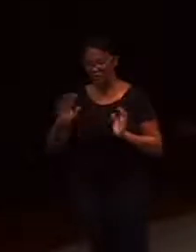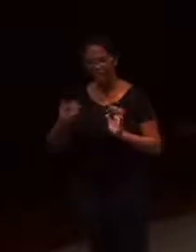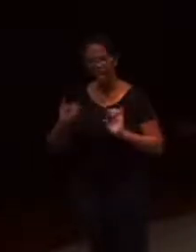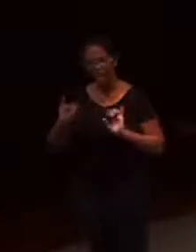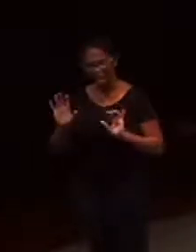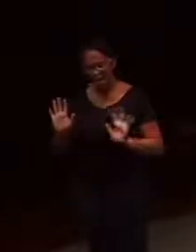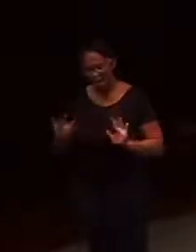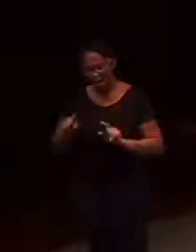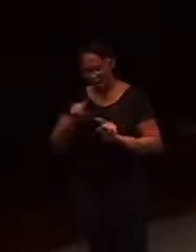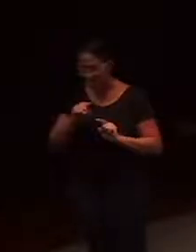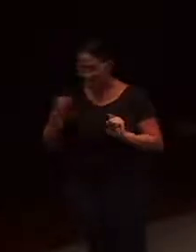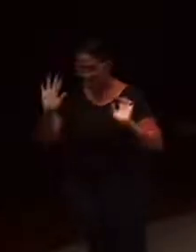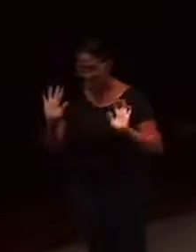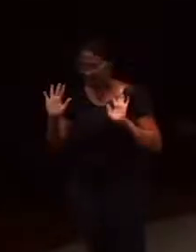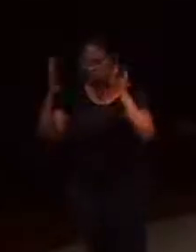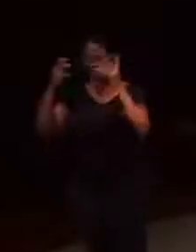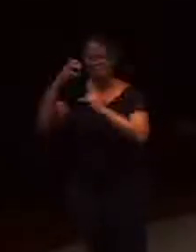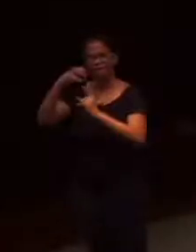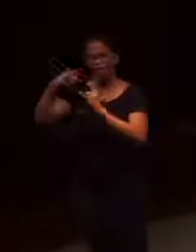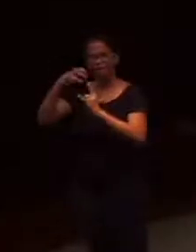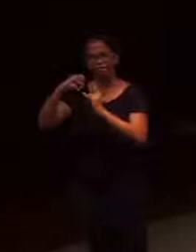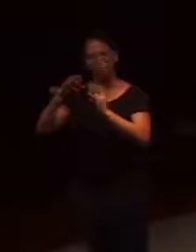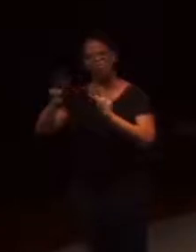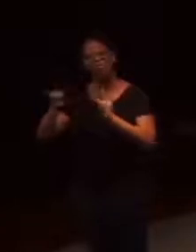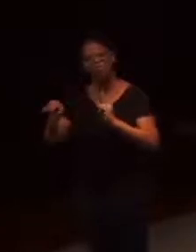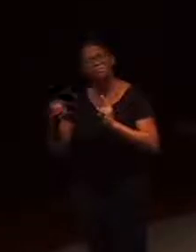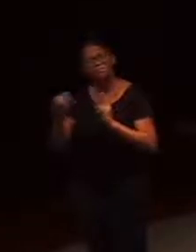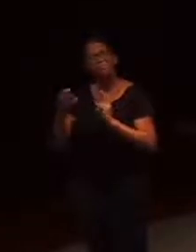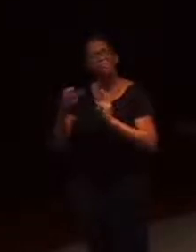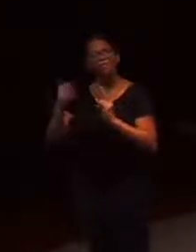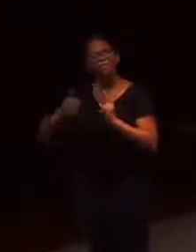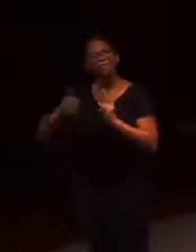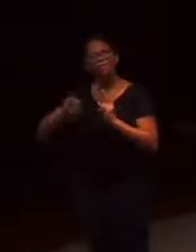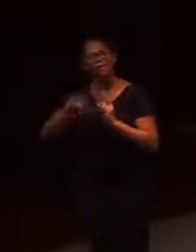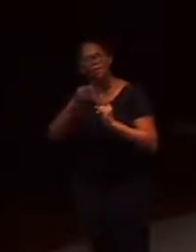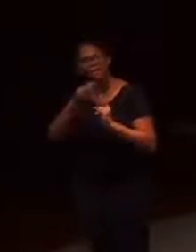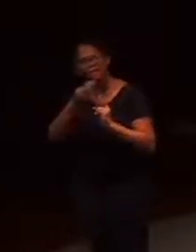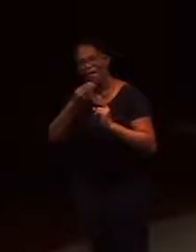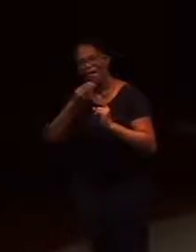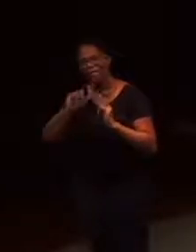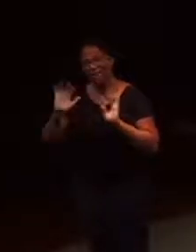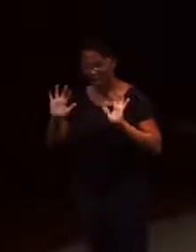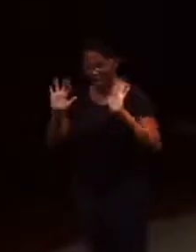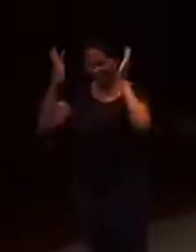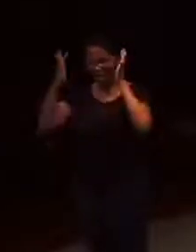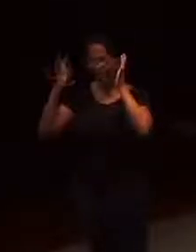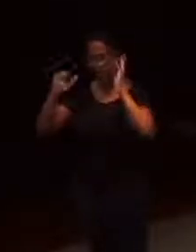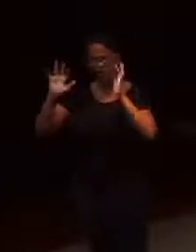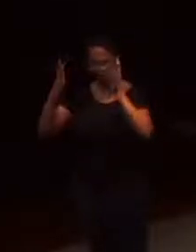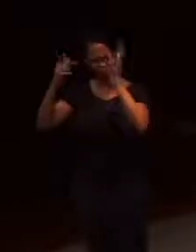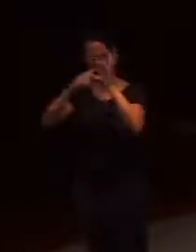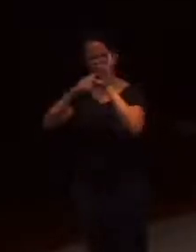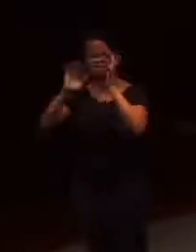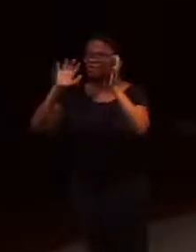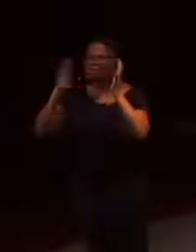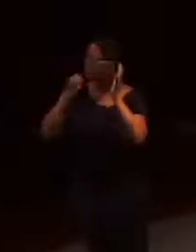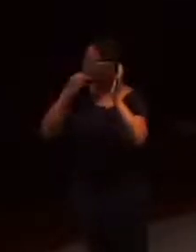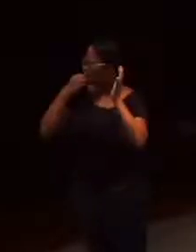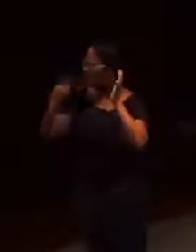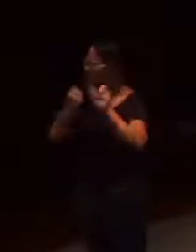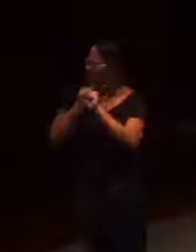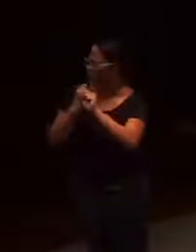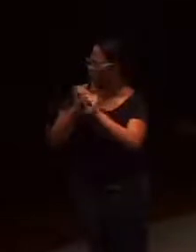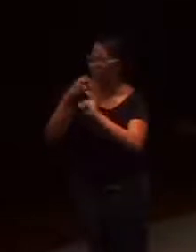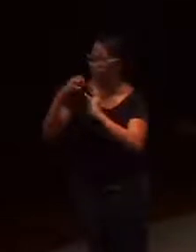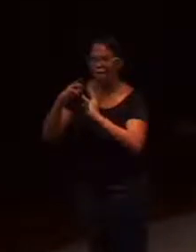aniversário da Fiocruz. Porque a semana de aniversário é aquela hora que você festeja, mas você também repensa, né? Todos